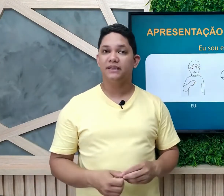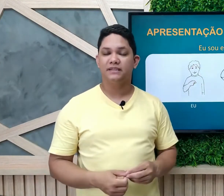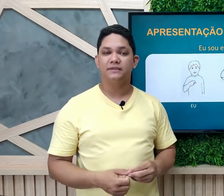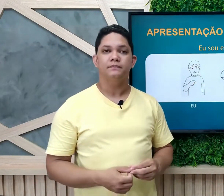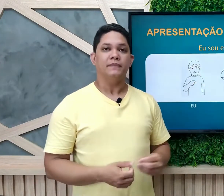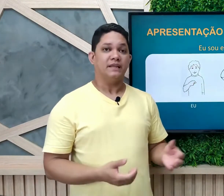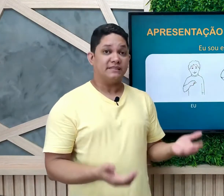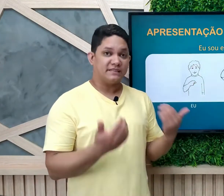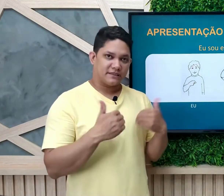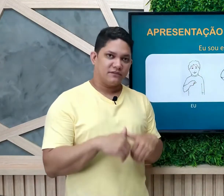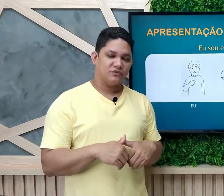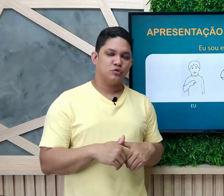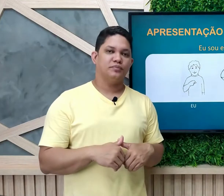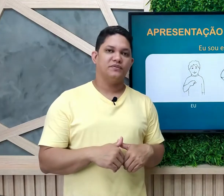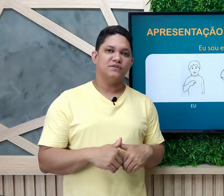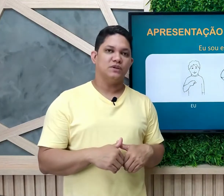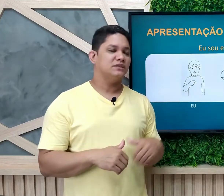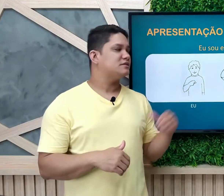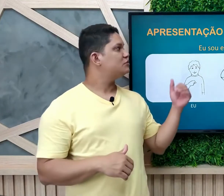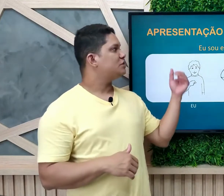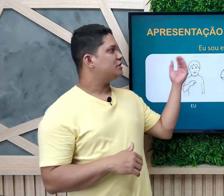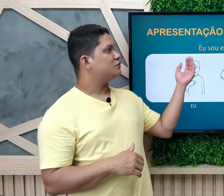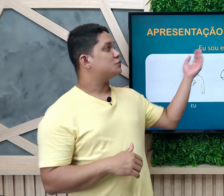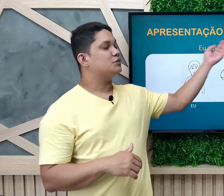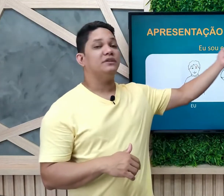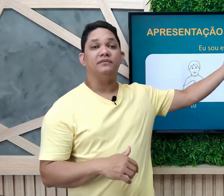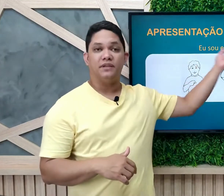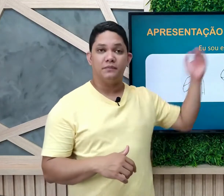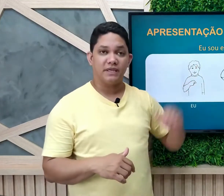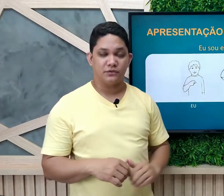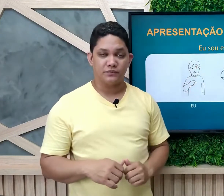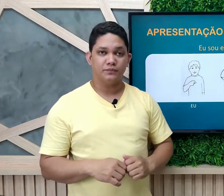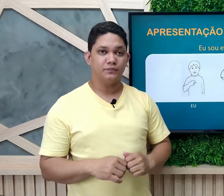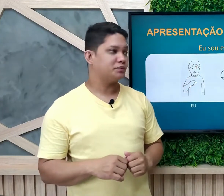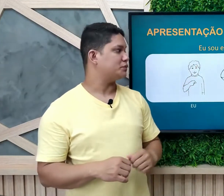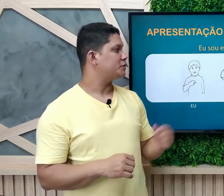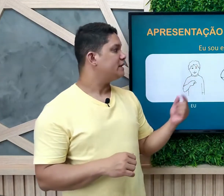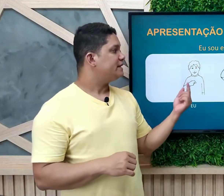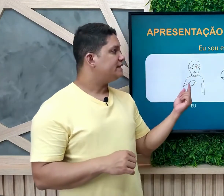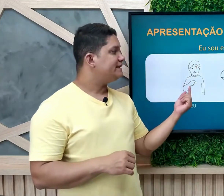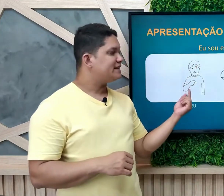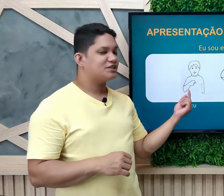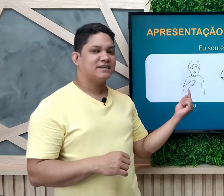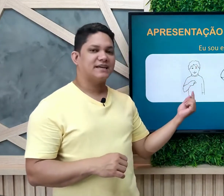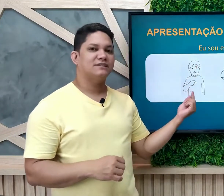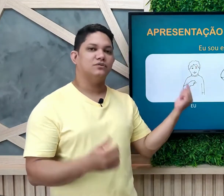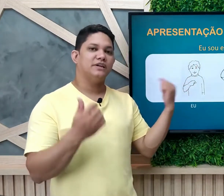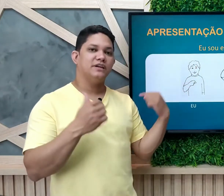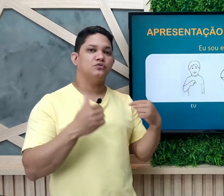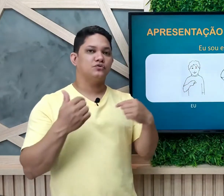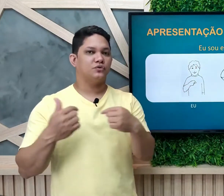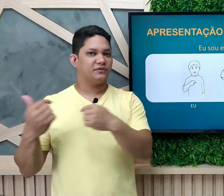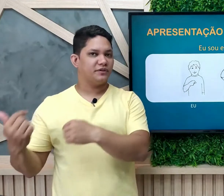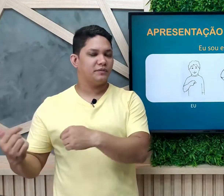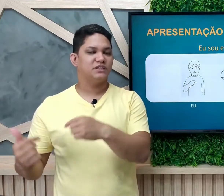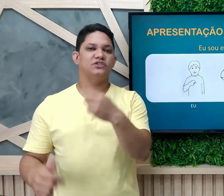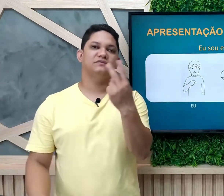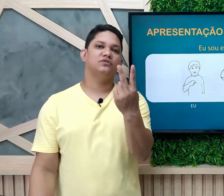enfermeira. Se fosse o professor Anderson, eu diria, eu sou enfermeiro. Pronto. E neste caso, eu sou enfermeira, a gente vai